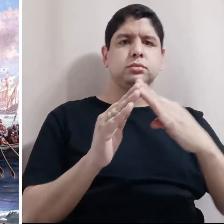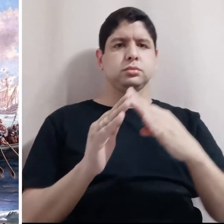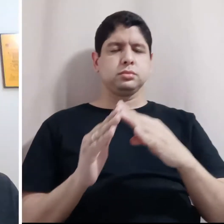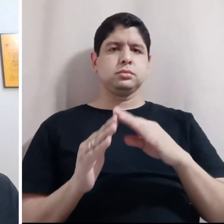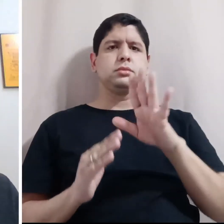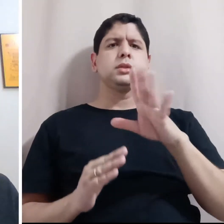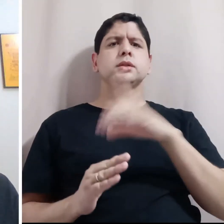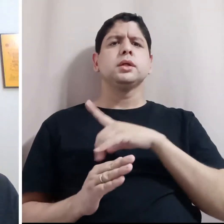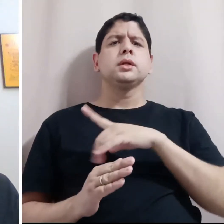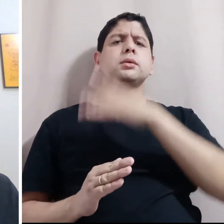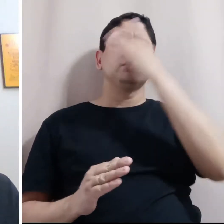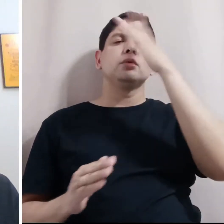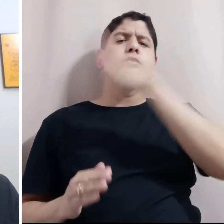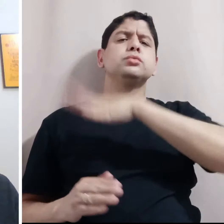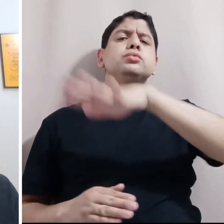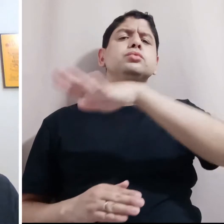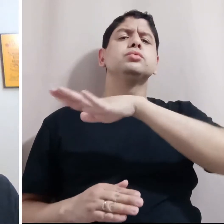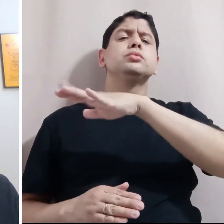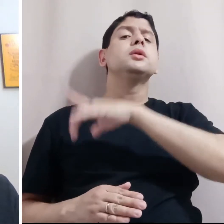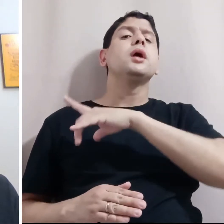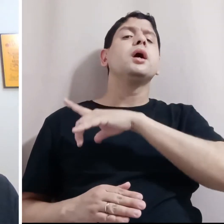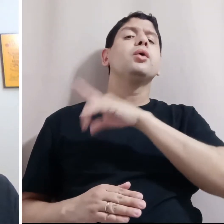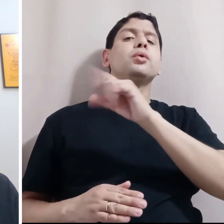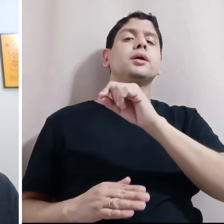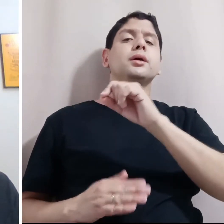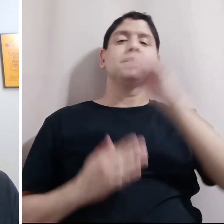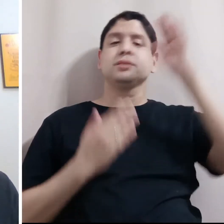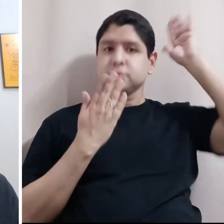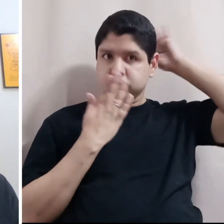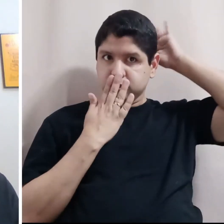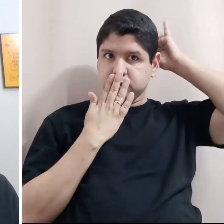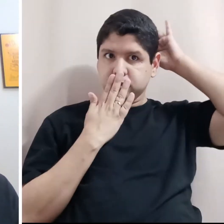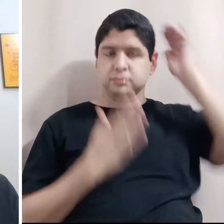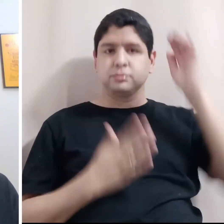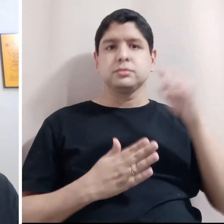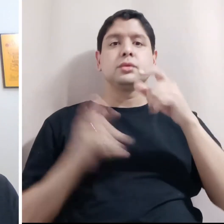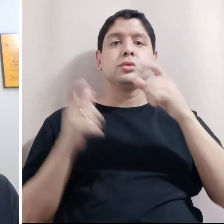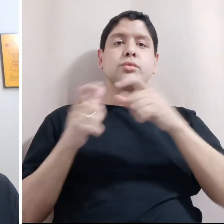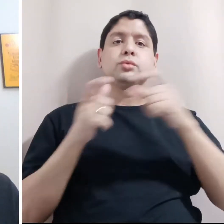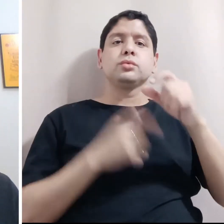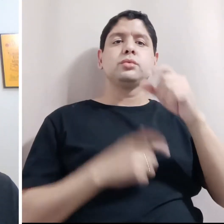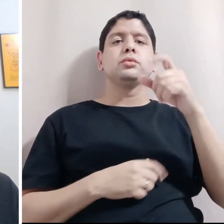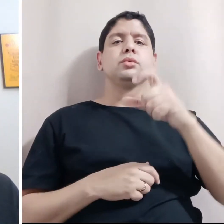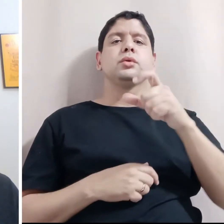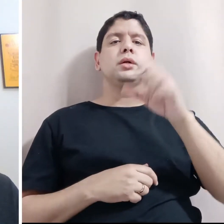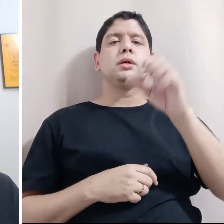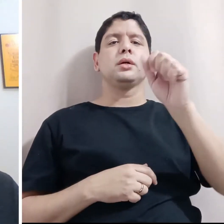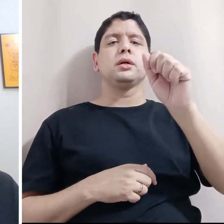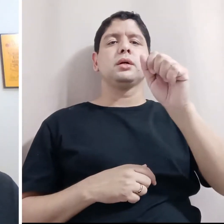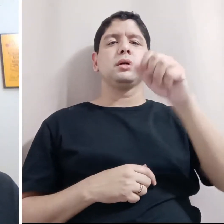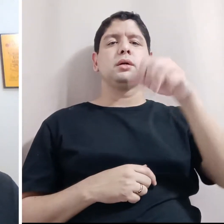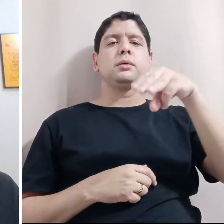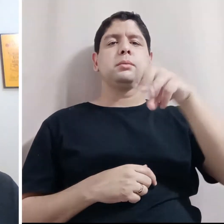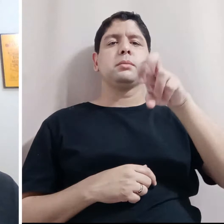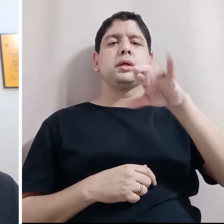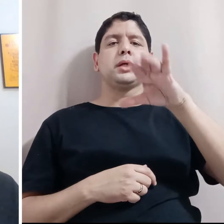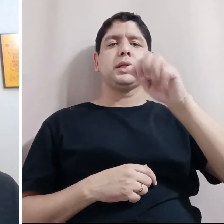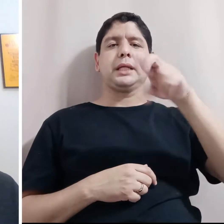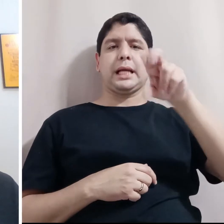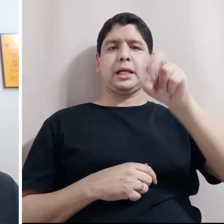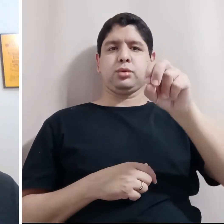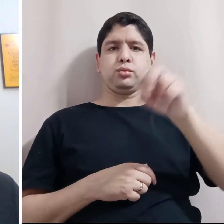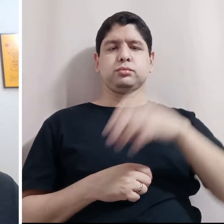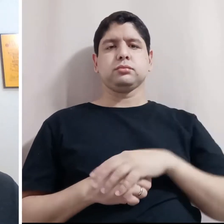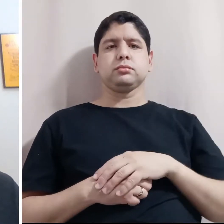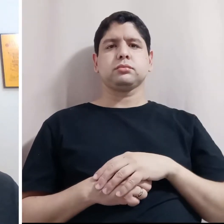viviam. Esses povos, né, são os que nós chamamos dos povos indígenas do continente americano. Mas